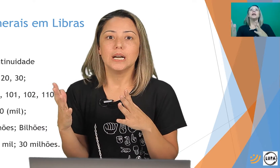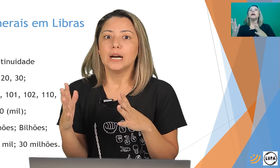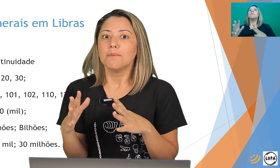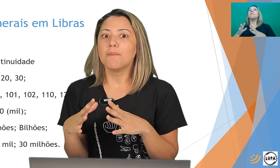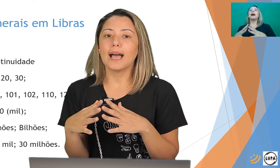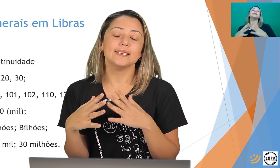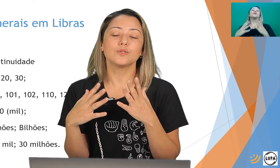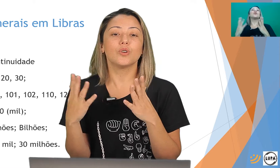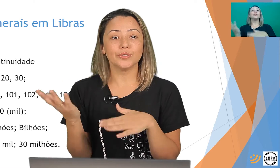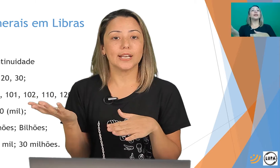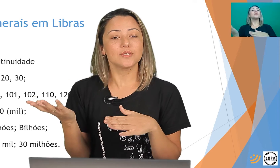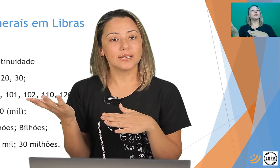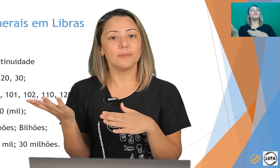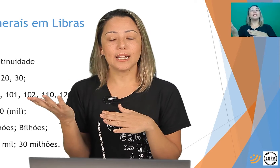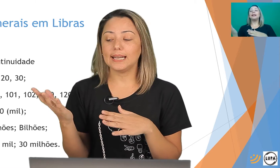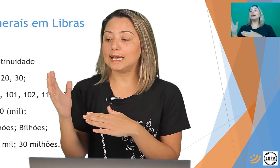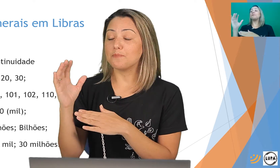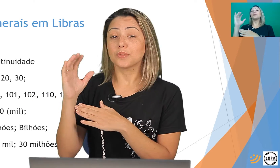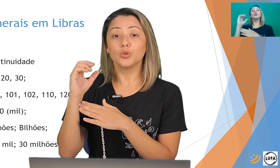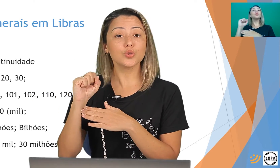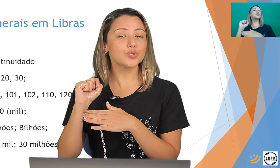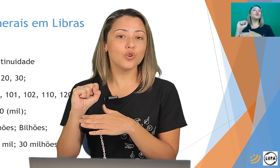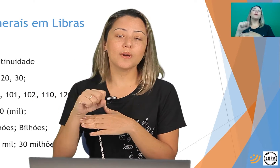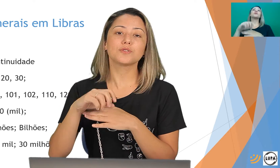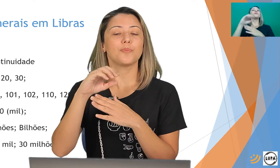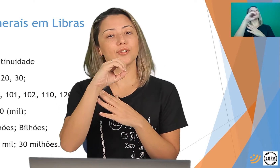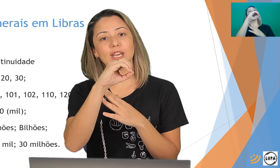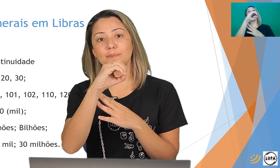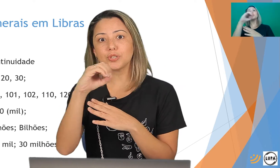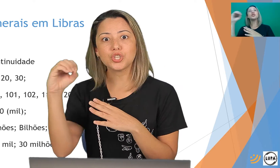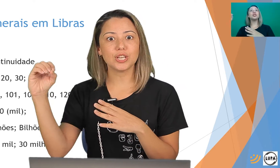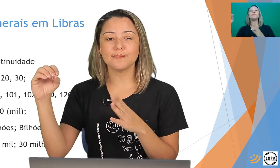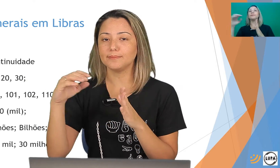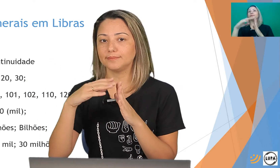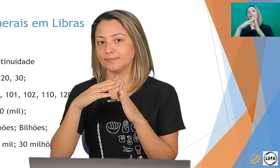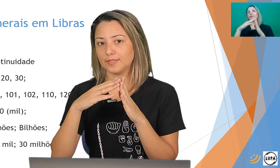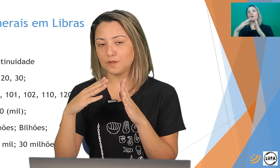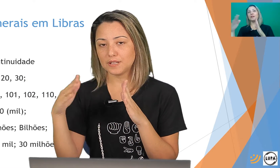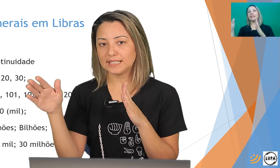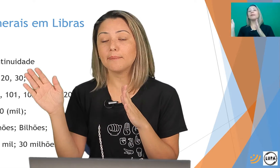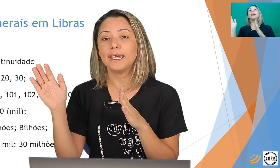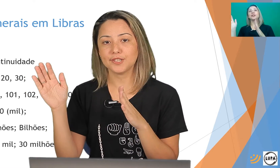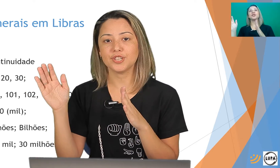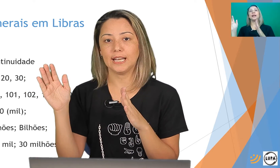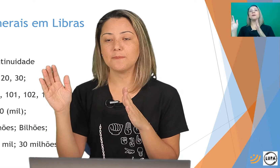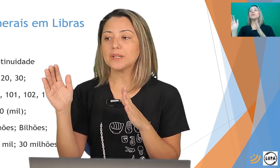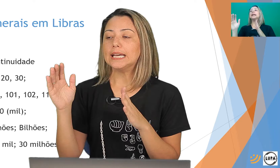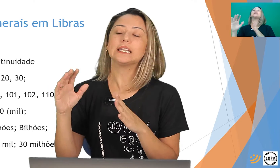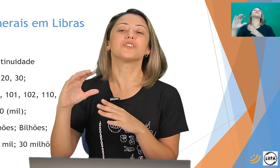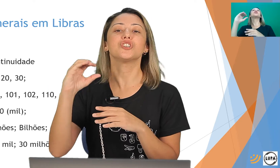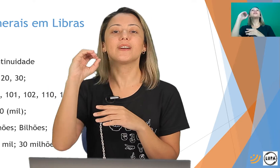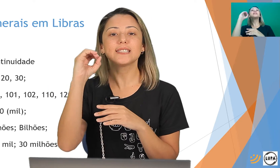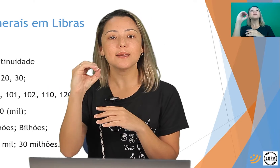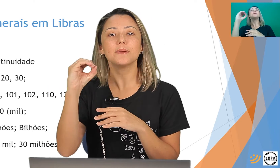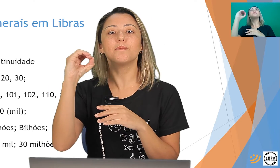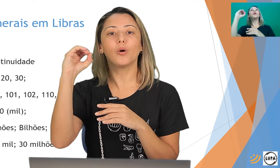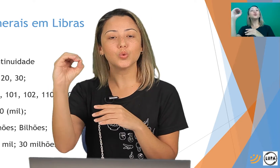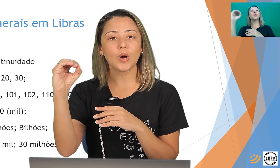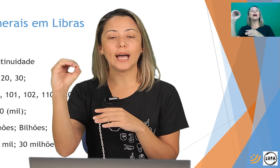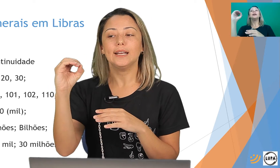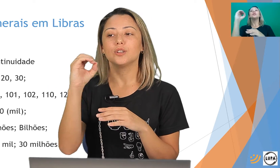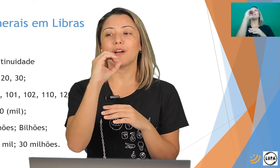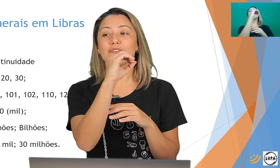placa. Mas o contexto determinaria. Nos números, pode repetir infinitamente, né? Então a gente vai